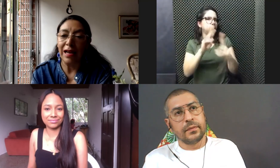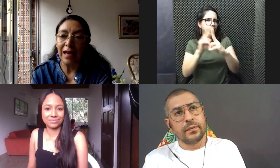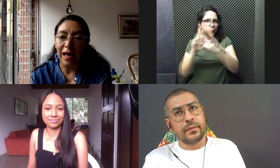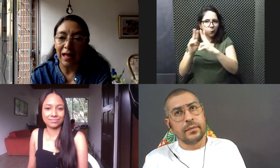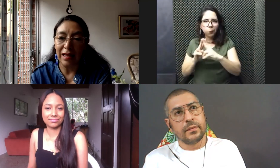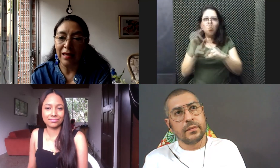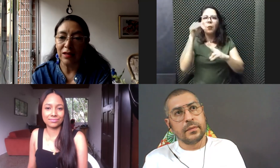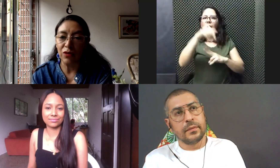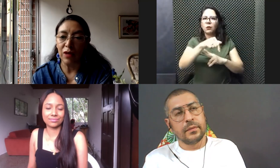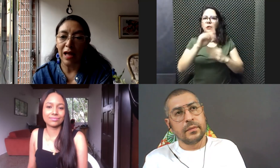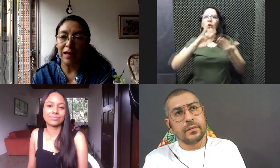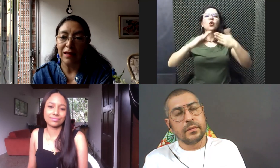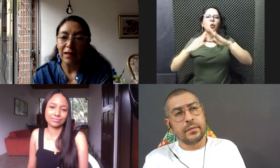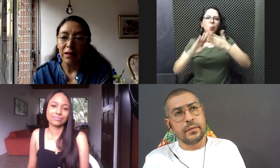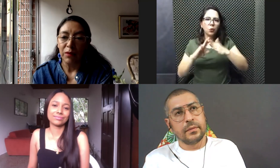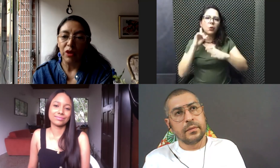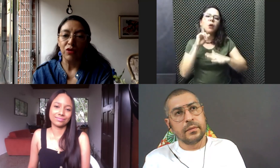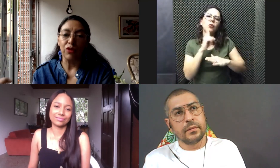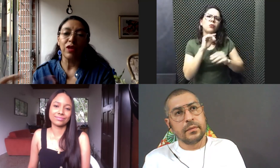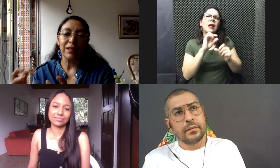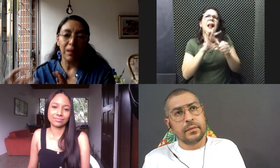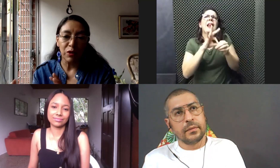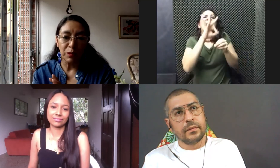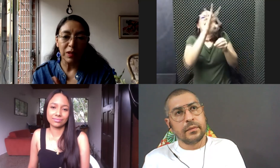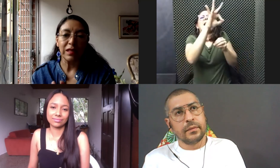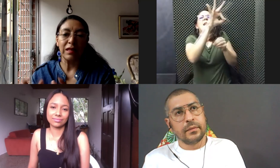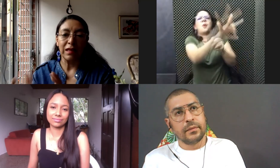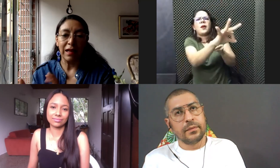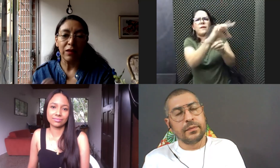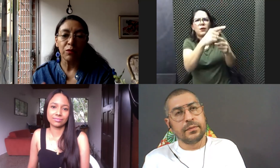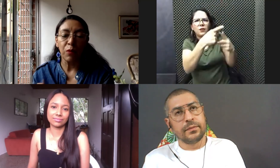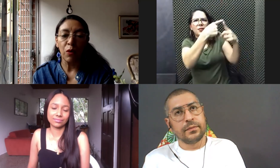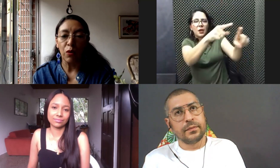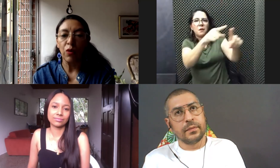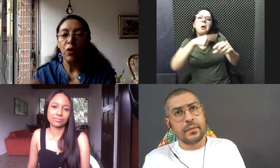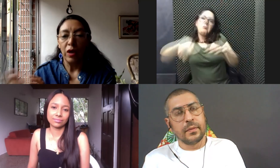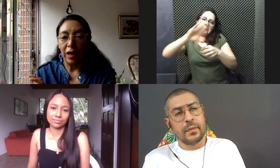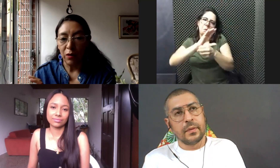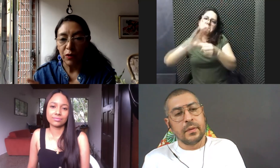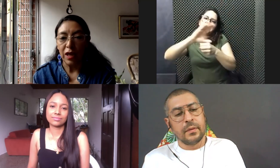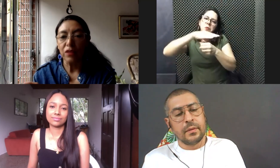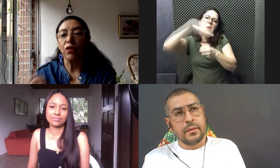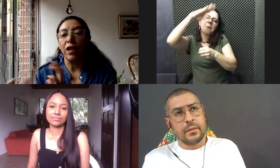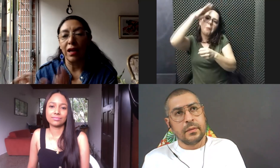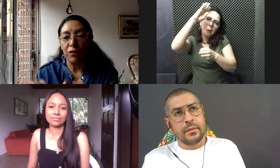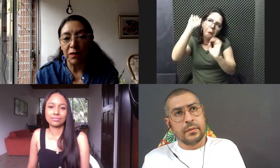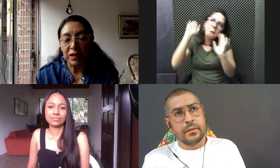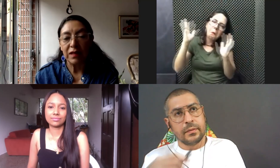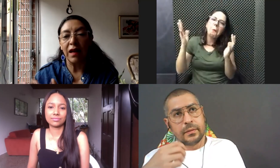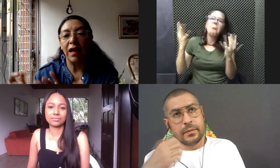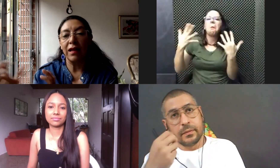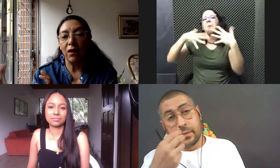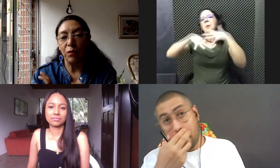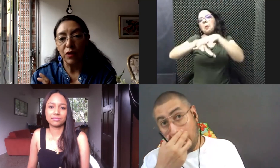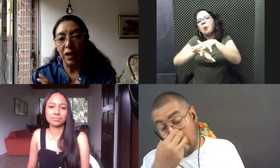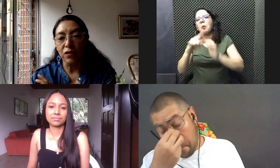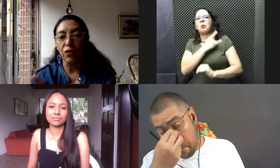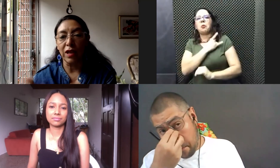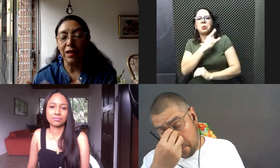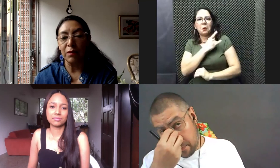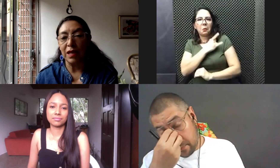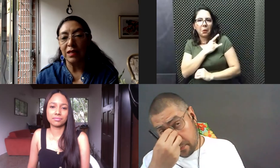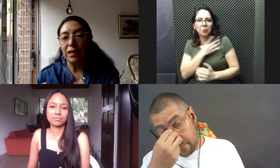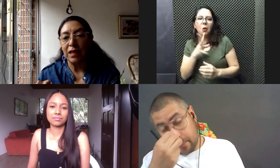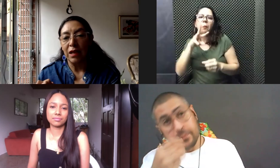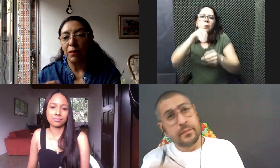sorda alejada de la ciudad, que nosotros ya estamos pues integrando un poco la comunidad sorda de la universidad, la comunidad sorda